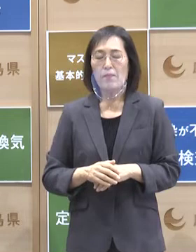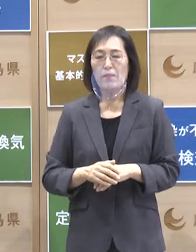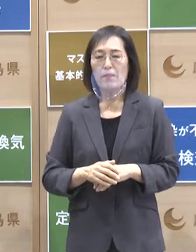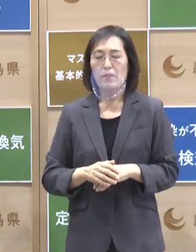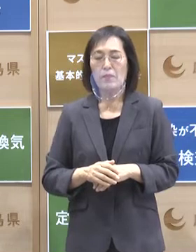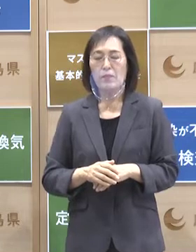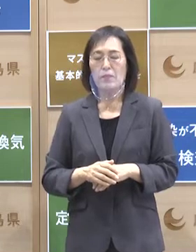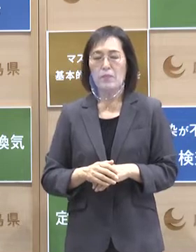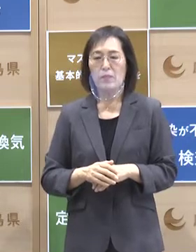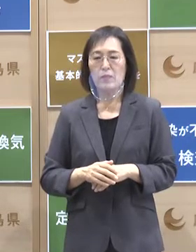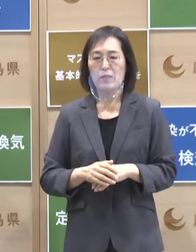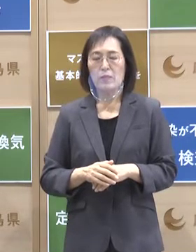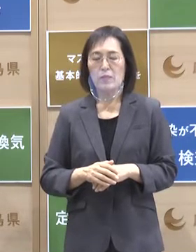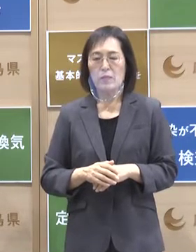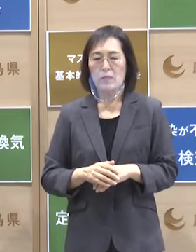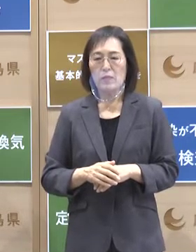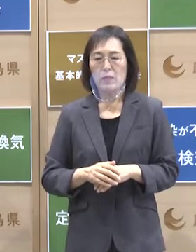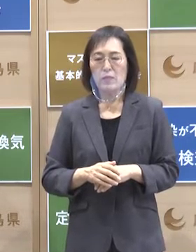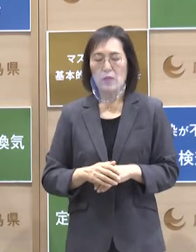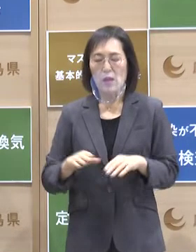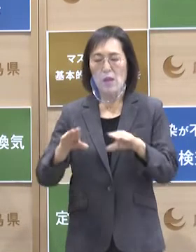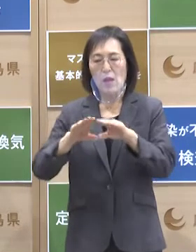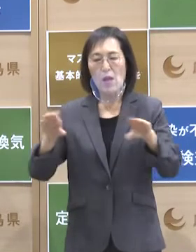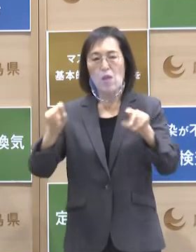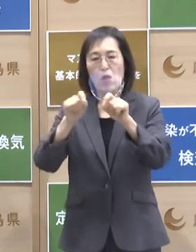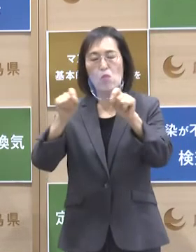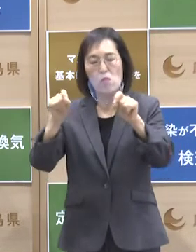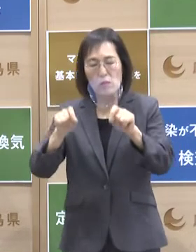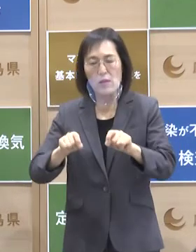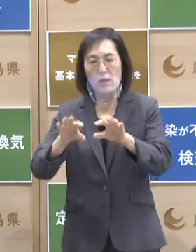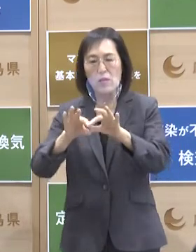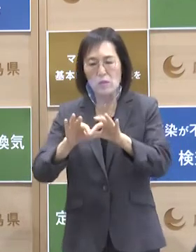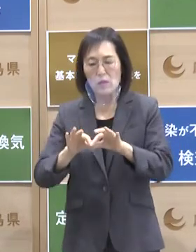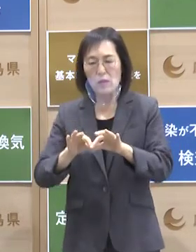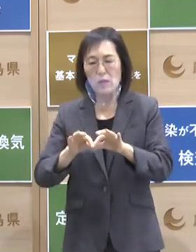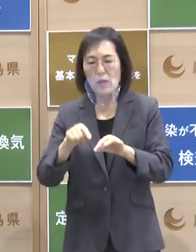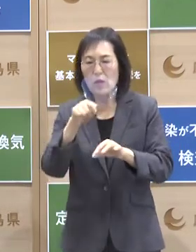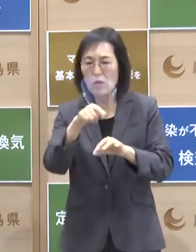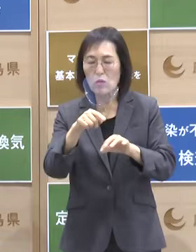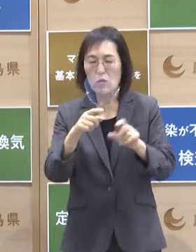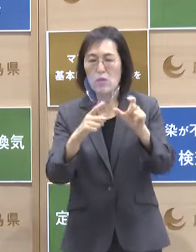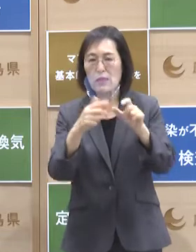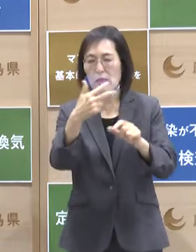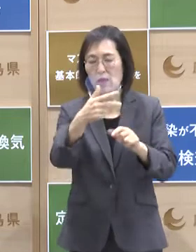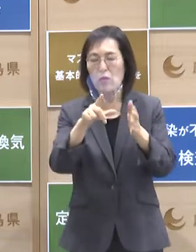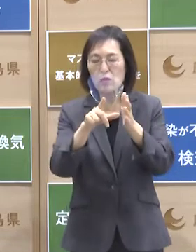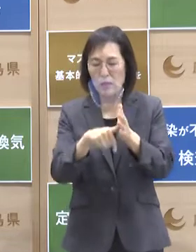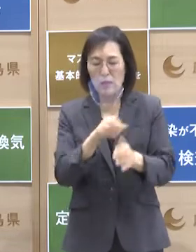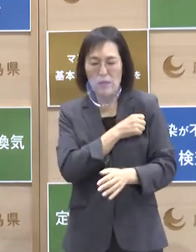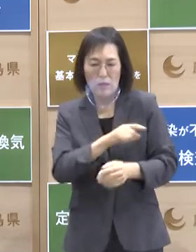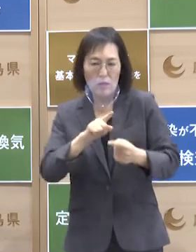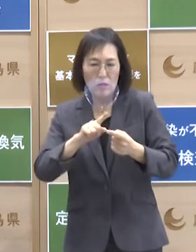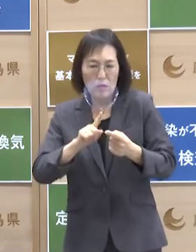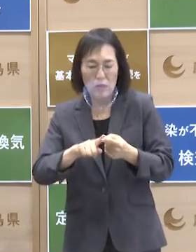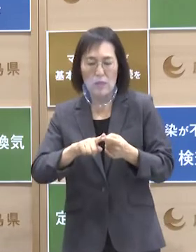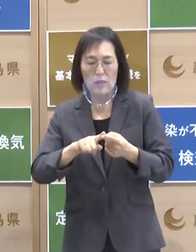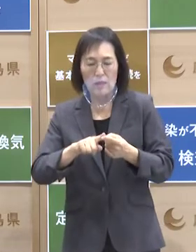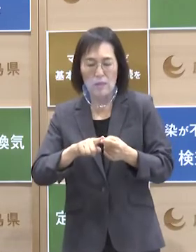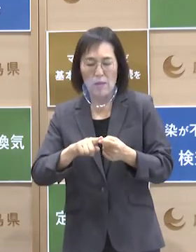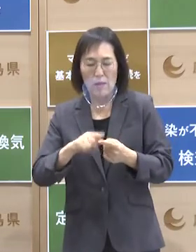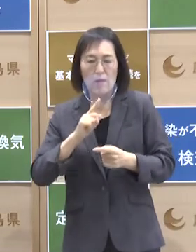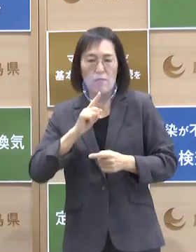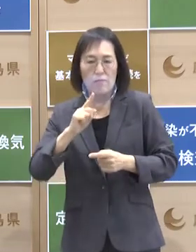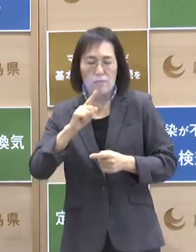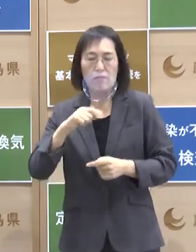で今回またその平和の問題について積極的にこの中で取り扱っていくという方針でありますので、この